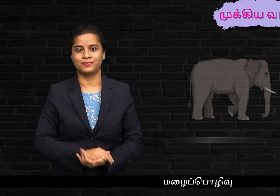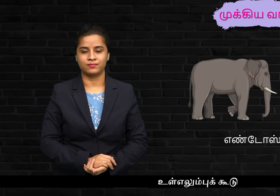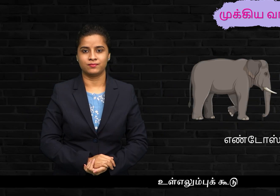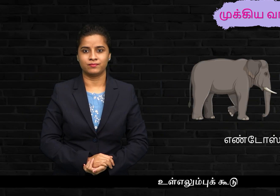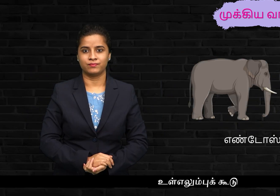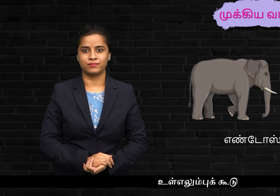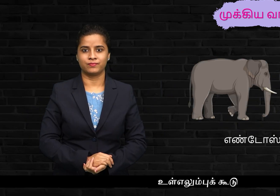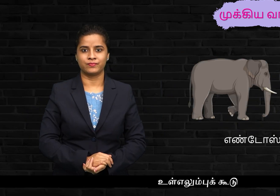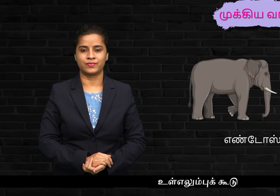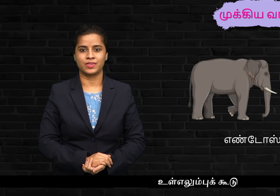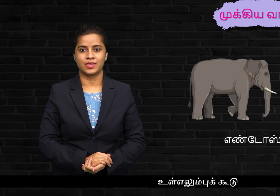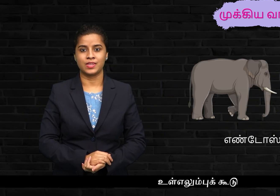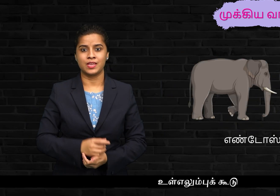உள் எலும்புக்கூடு,